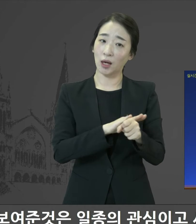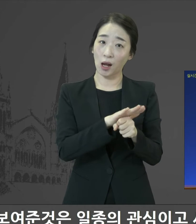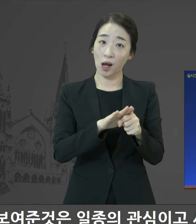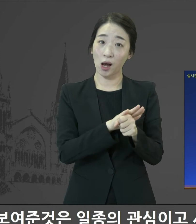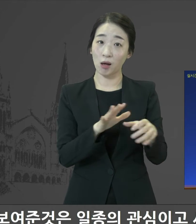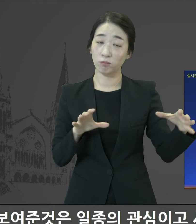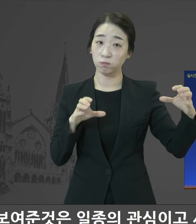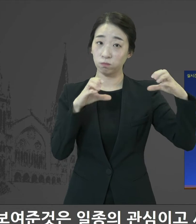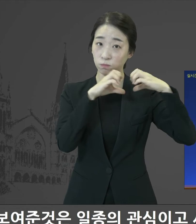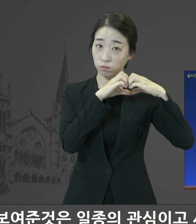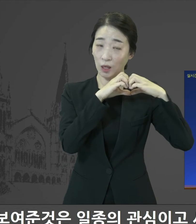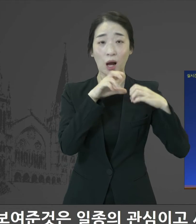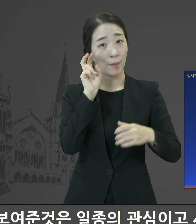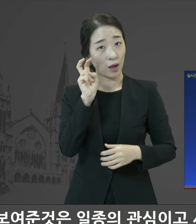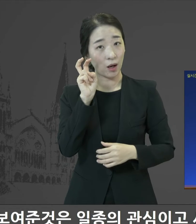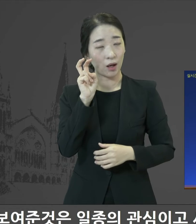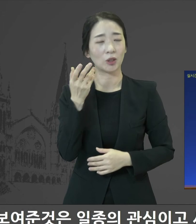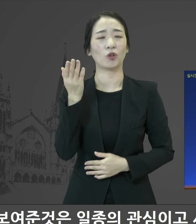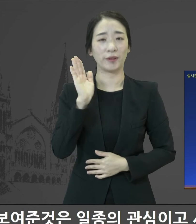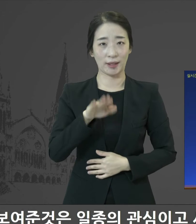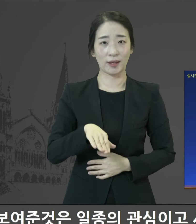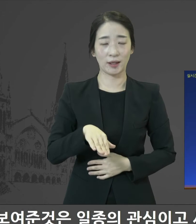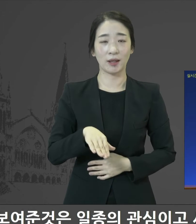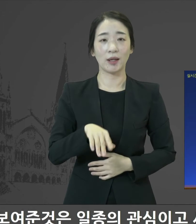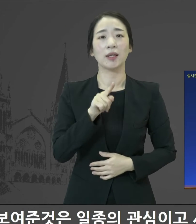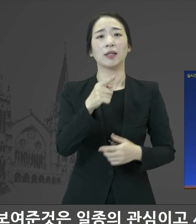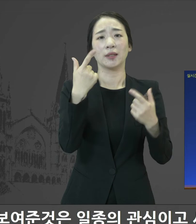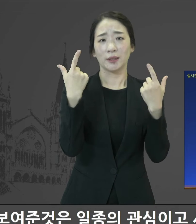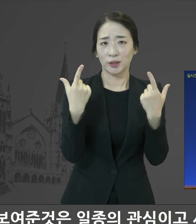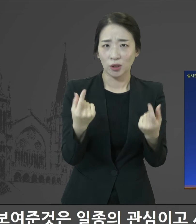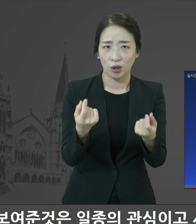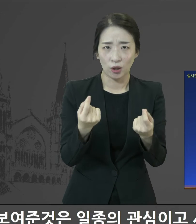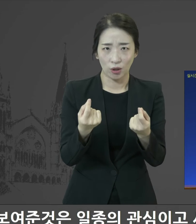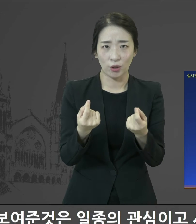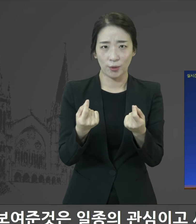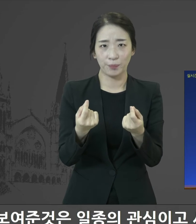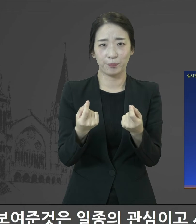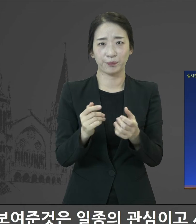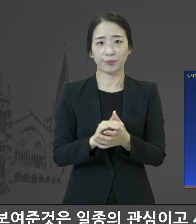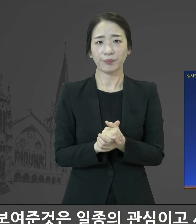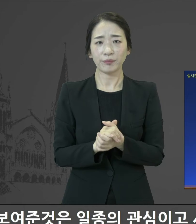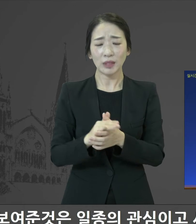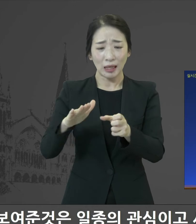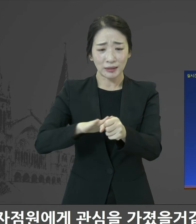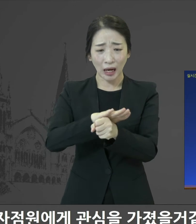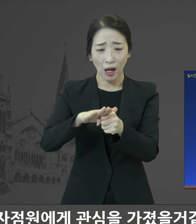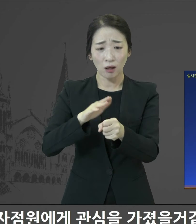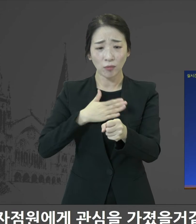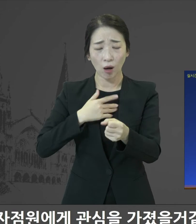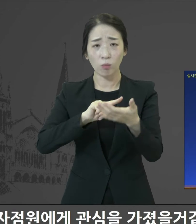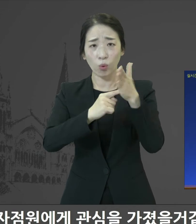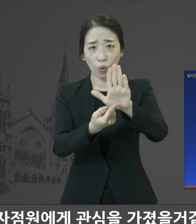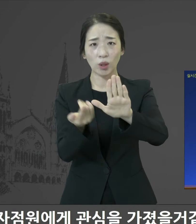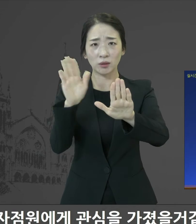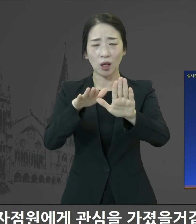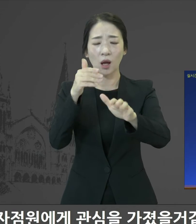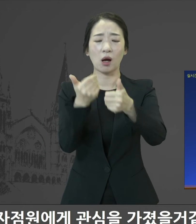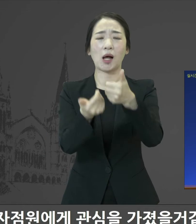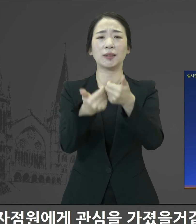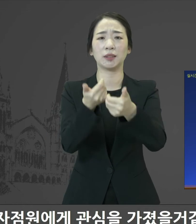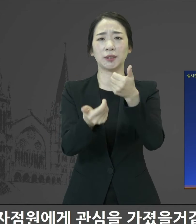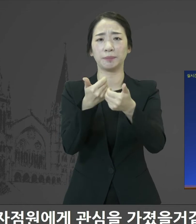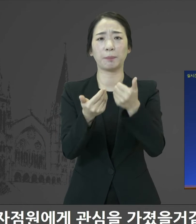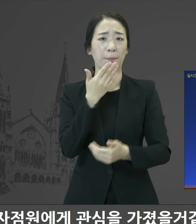때문에 어긋나서 잘못 나가서 그 결과로 갈등이 일어날 수 있을 수 있습니다. 그러나